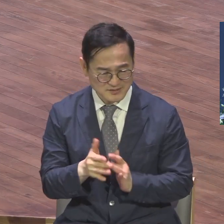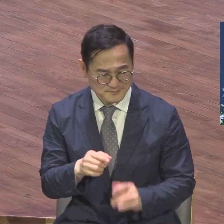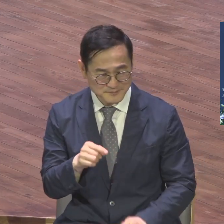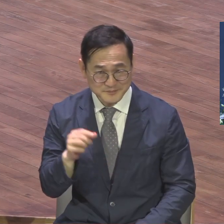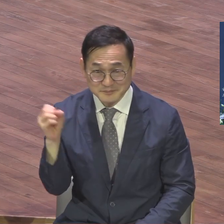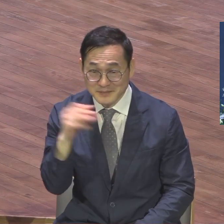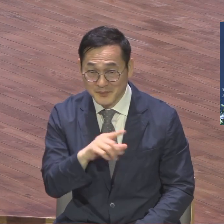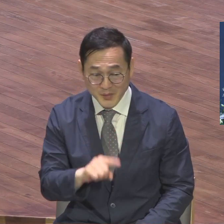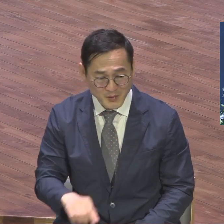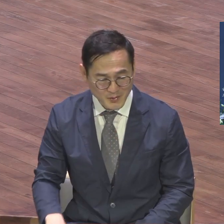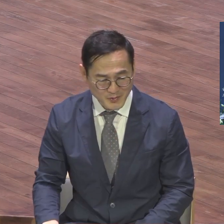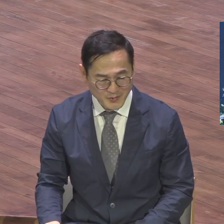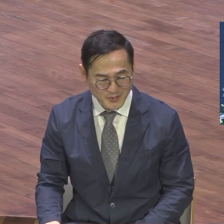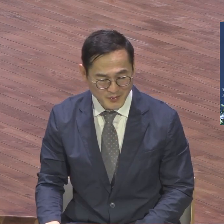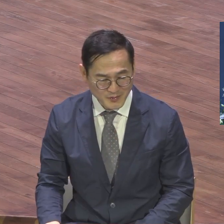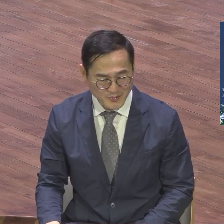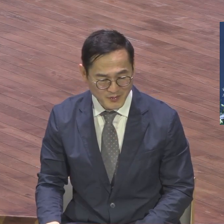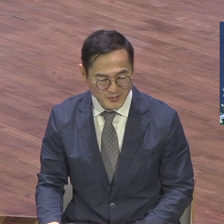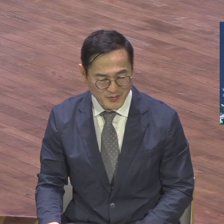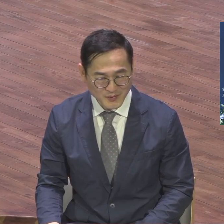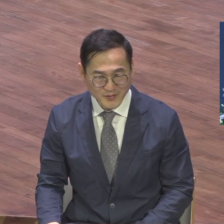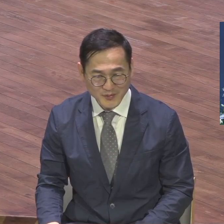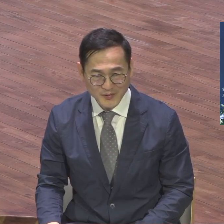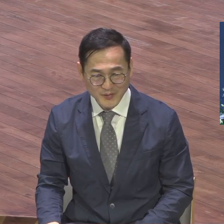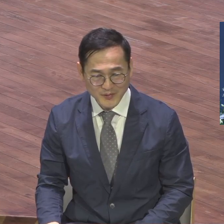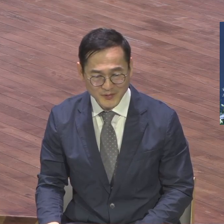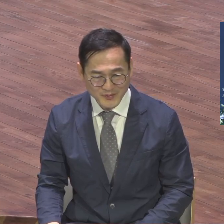답변은 제자들의 기대와는 아주